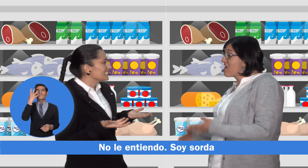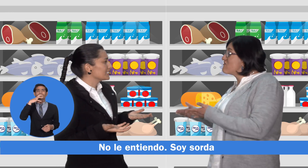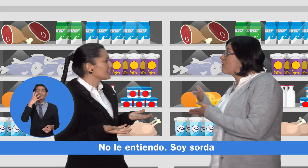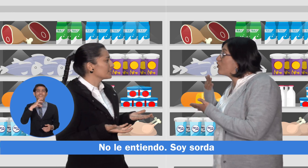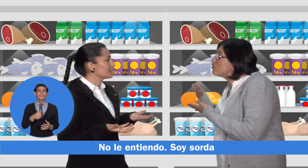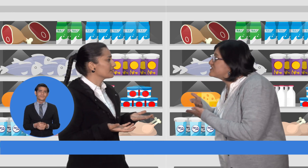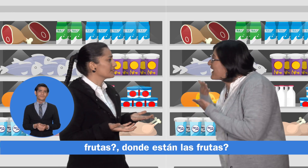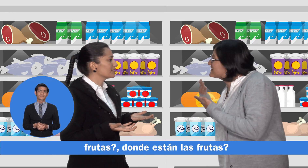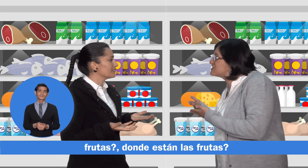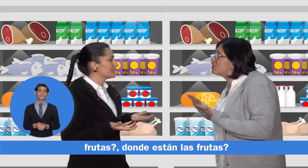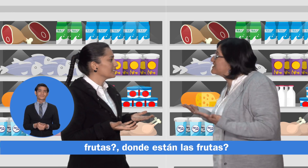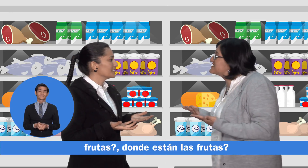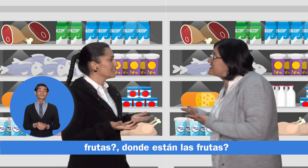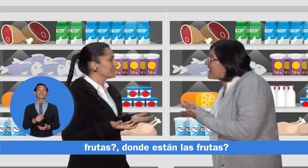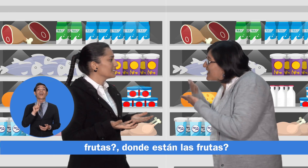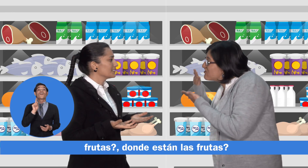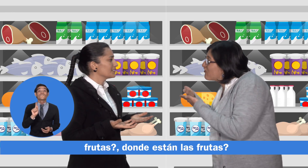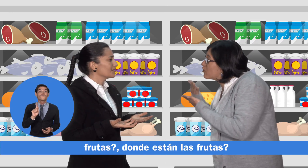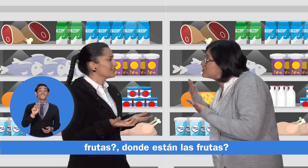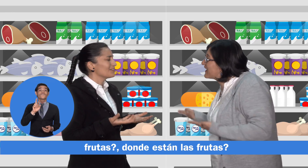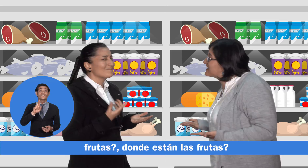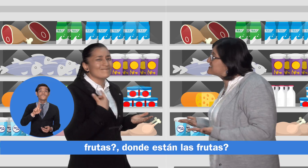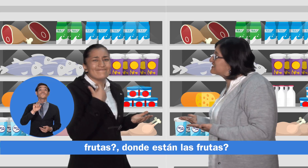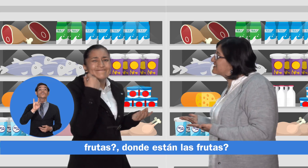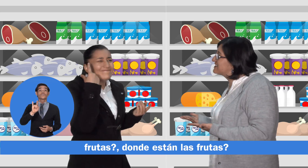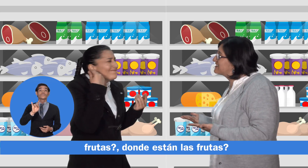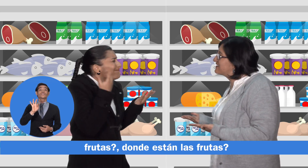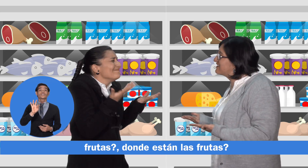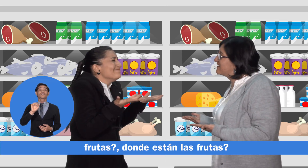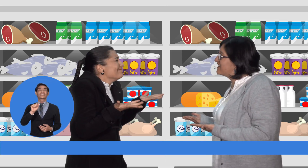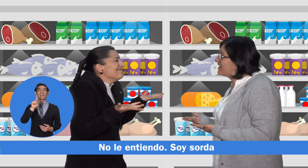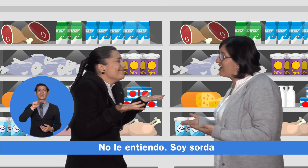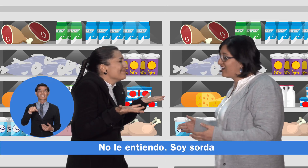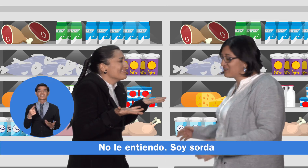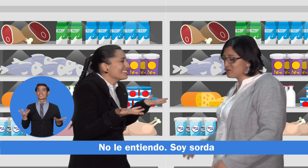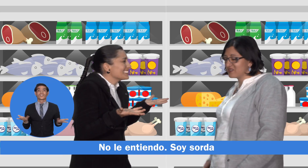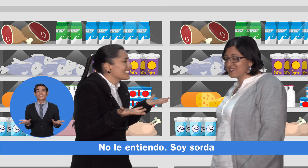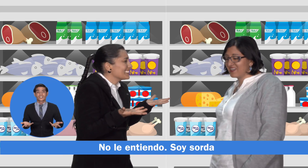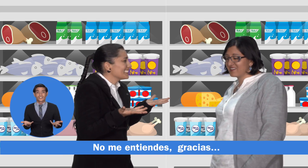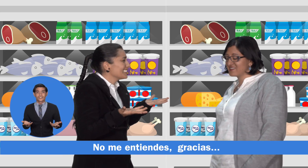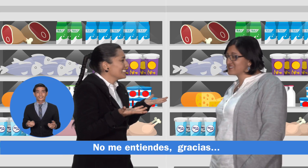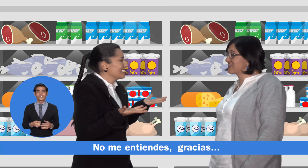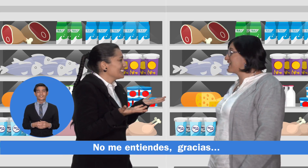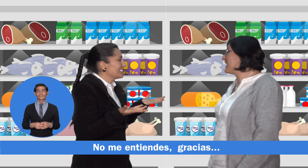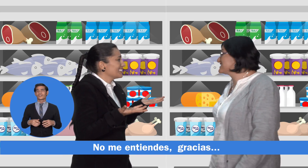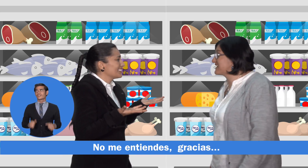Ay, frutas, ¿dónde están las frutas? Ay, no me entiendes. Gracias.